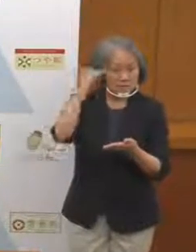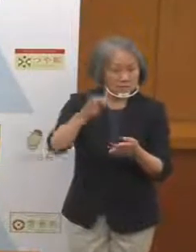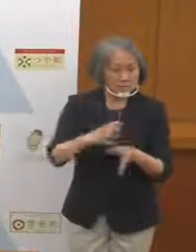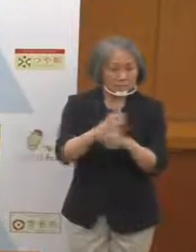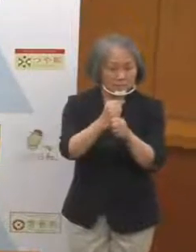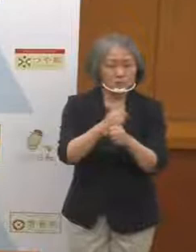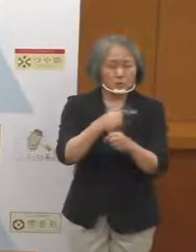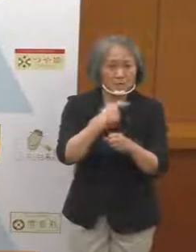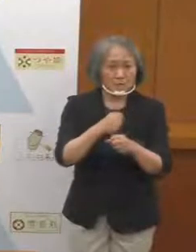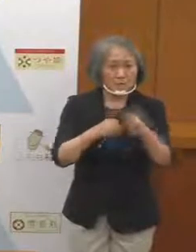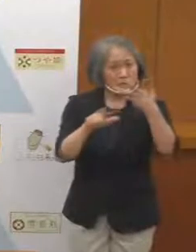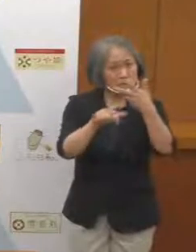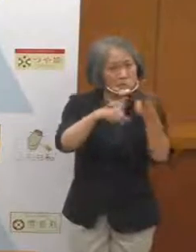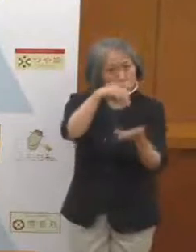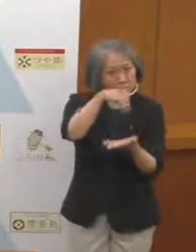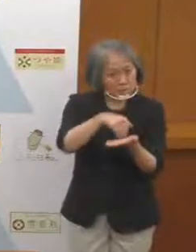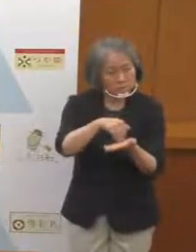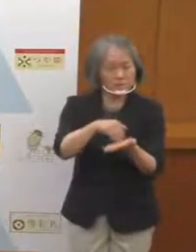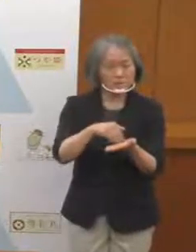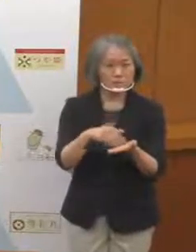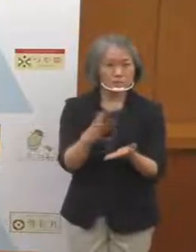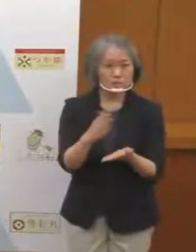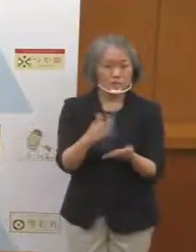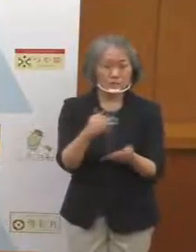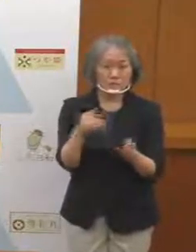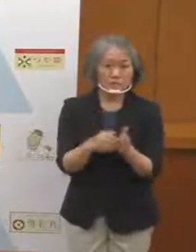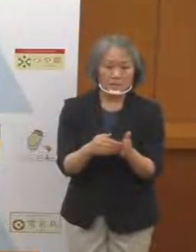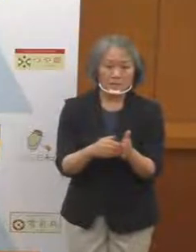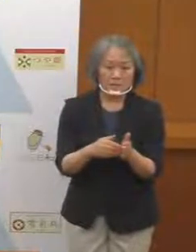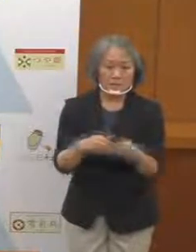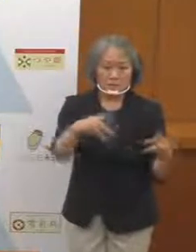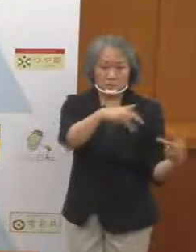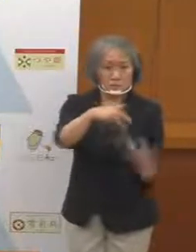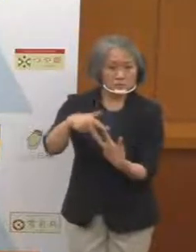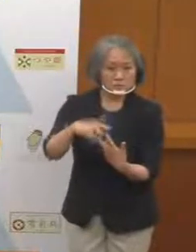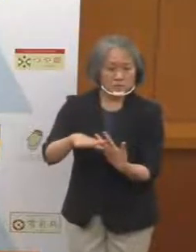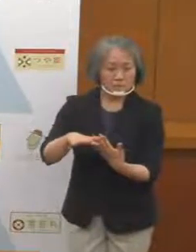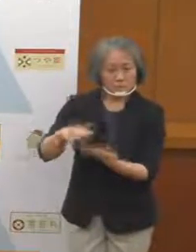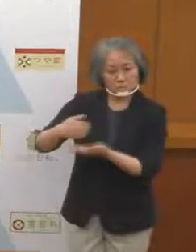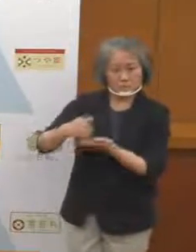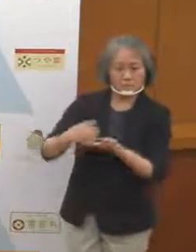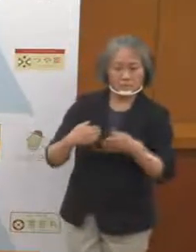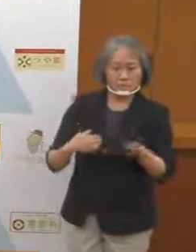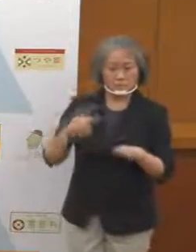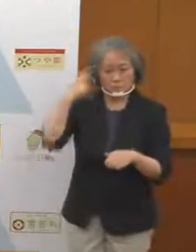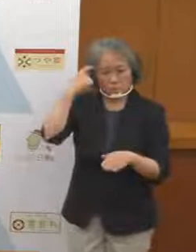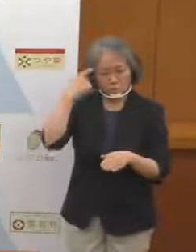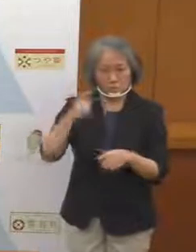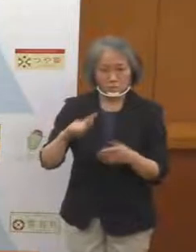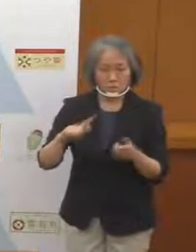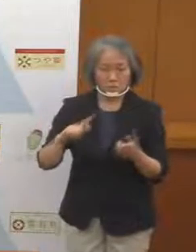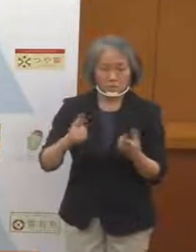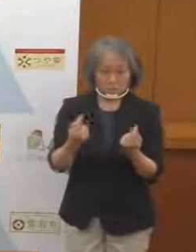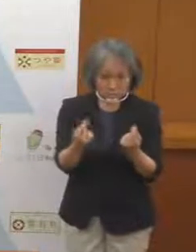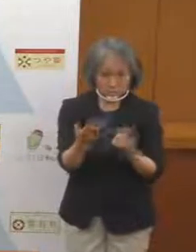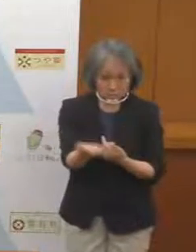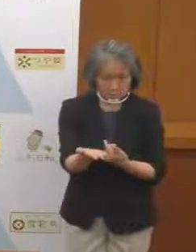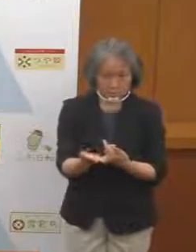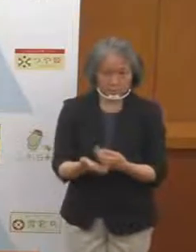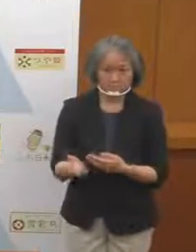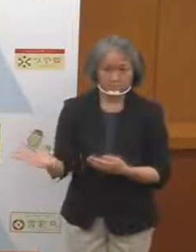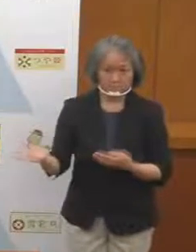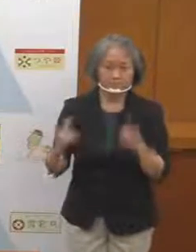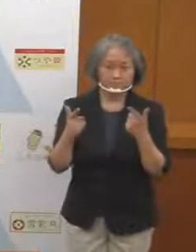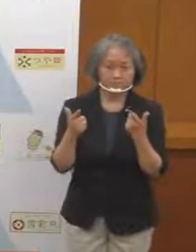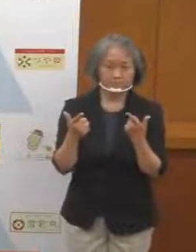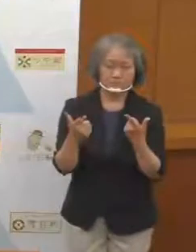な気がしたんですけどそのすけいる間に彼ら変わりはないでしょうか越河のスケジュール空間は変わって変わったとは聞い